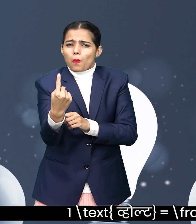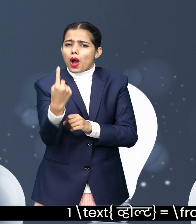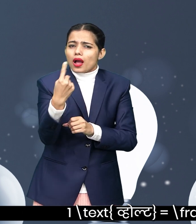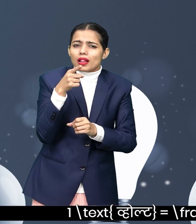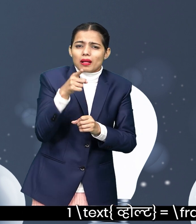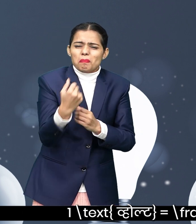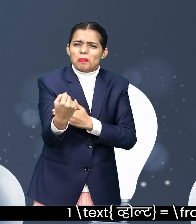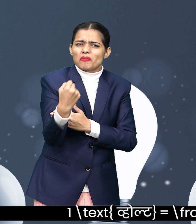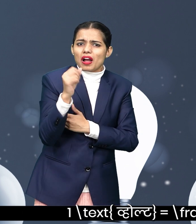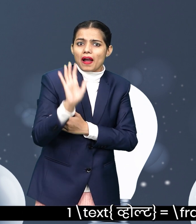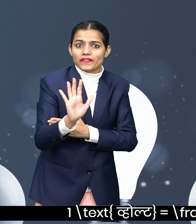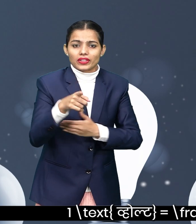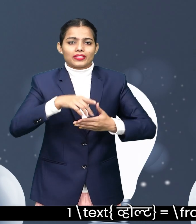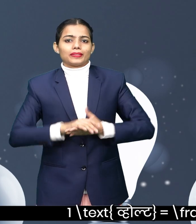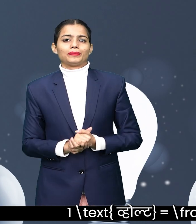कुलांब.